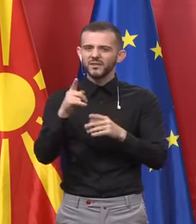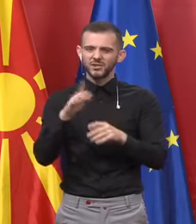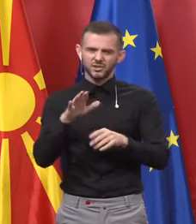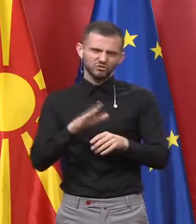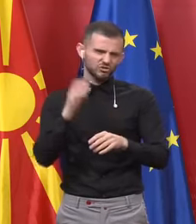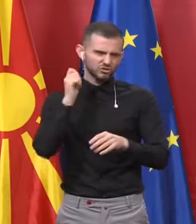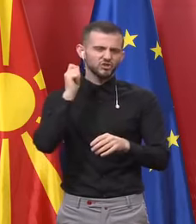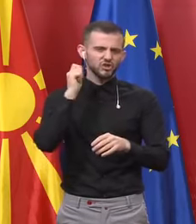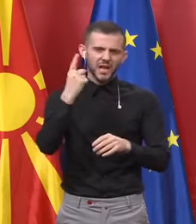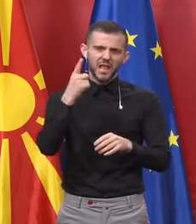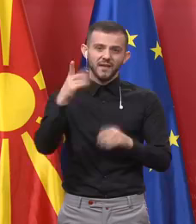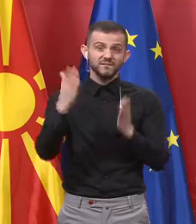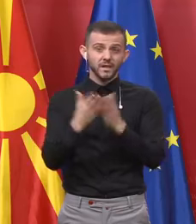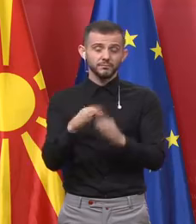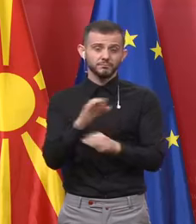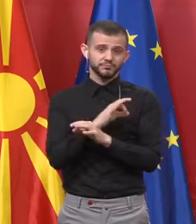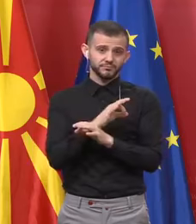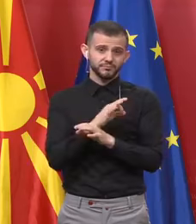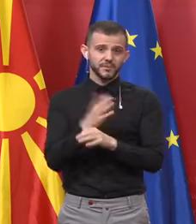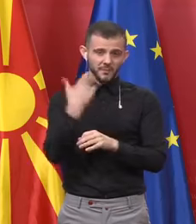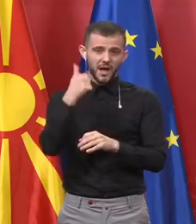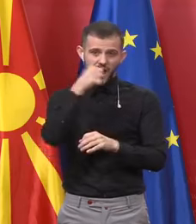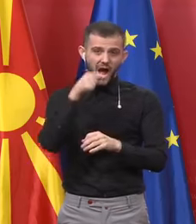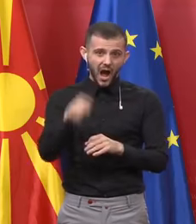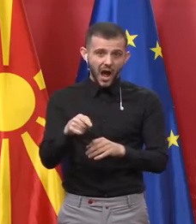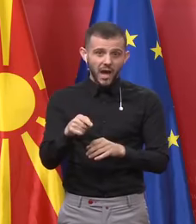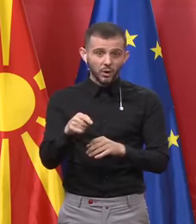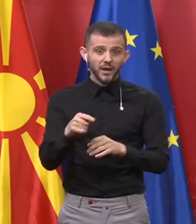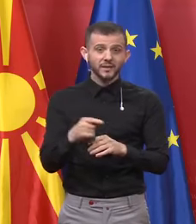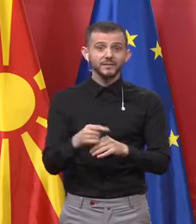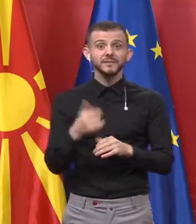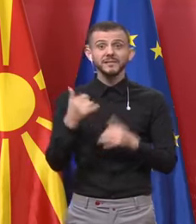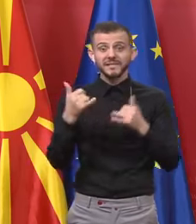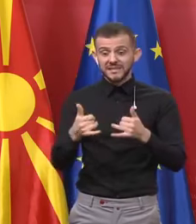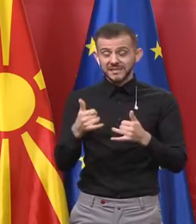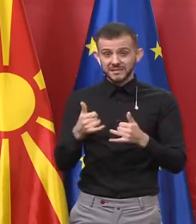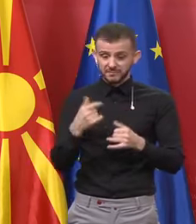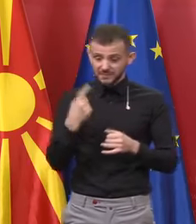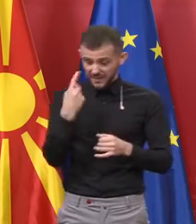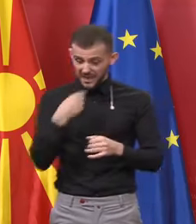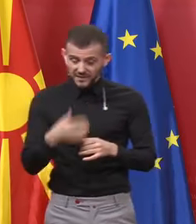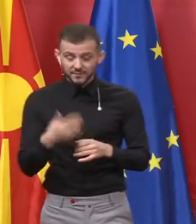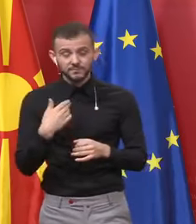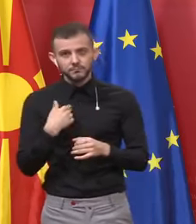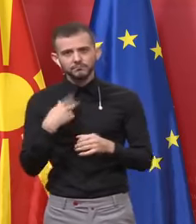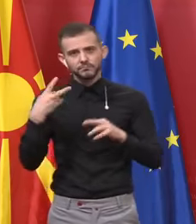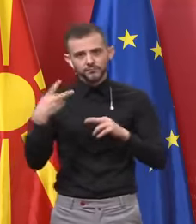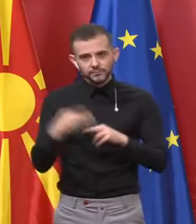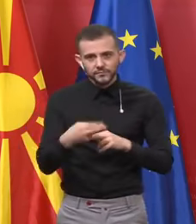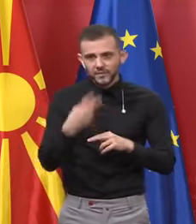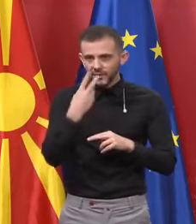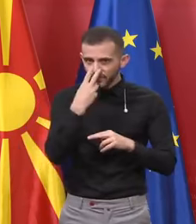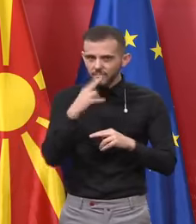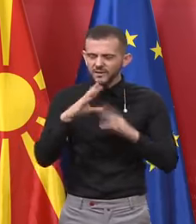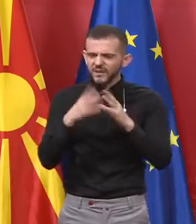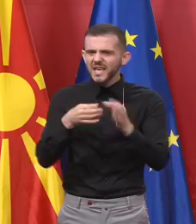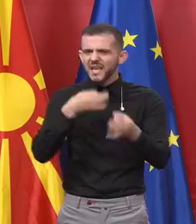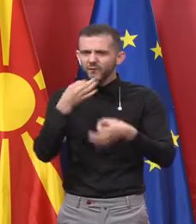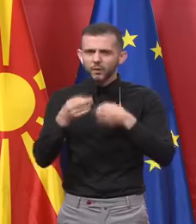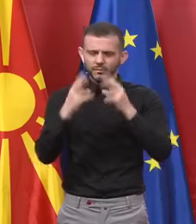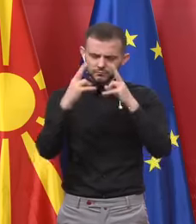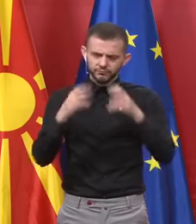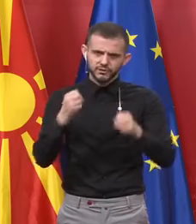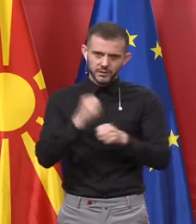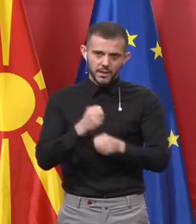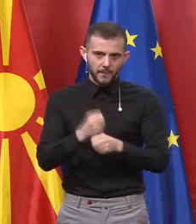починатата во Велес. Се уште во текот на неделата практично ќе се финализираат сите информации заради тоа